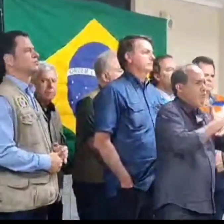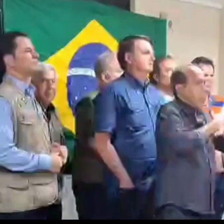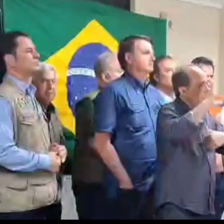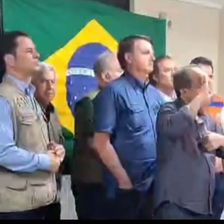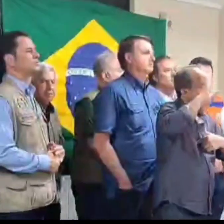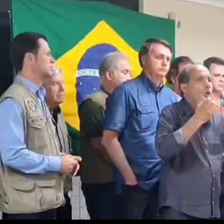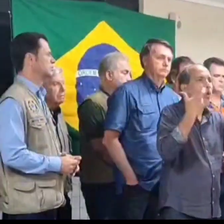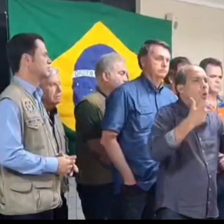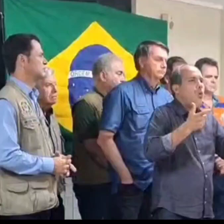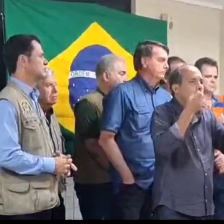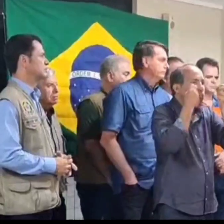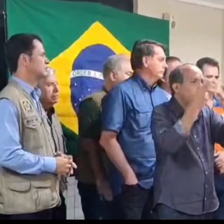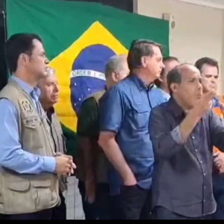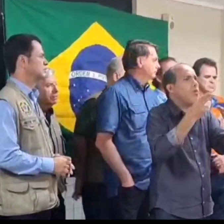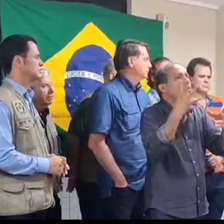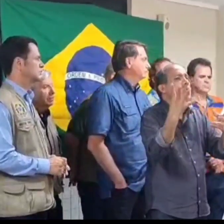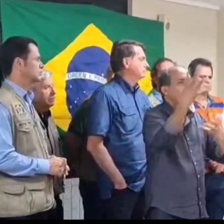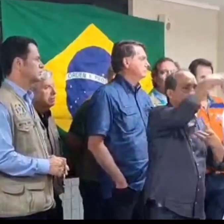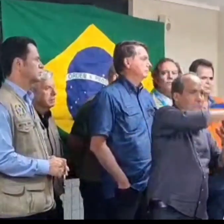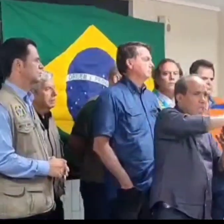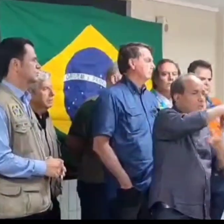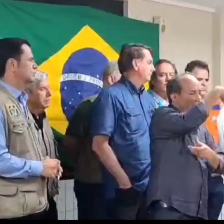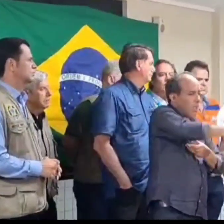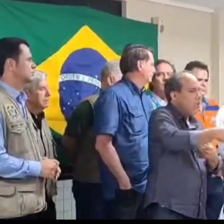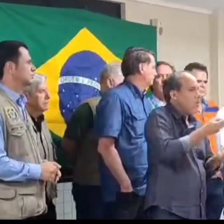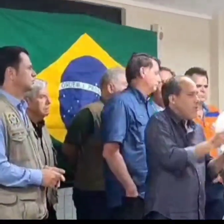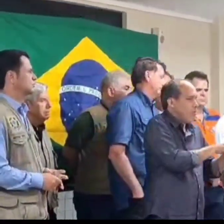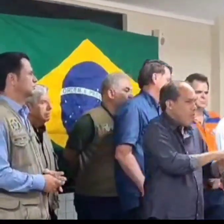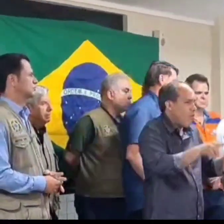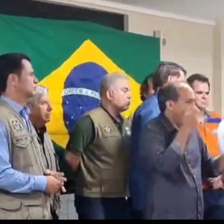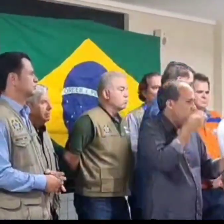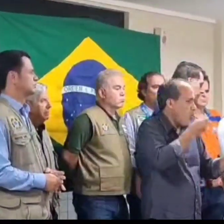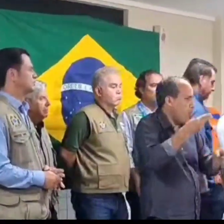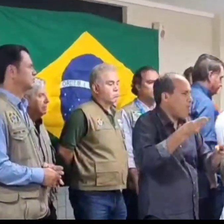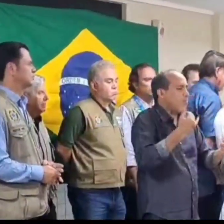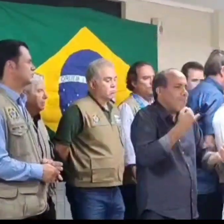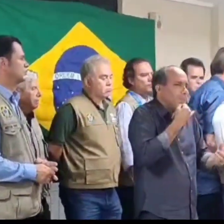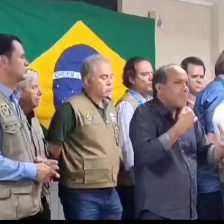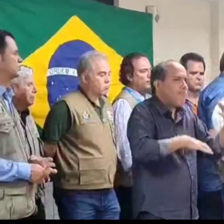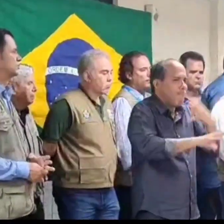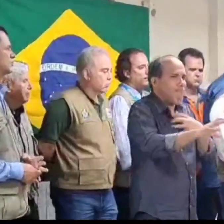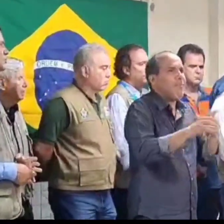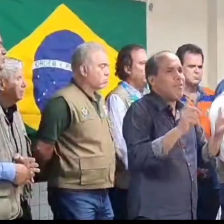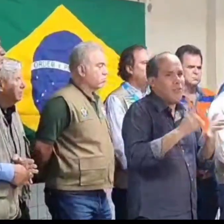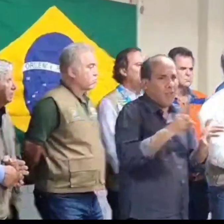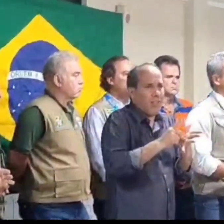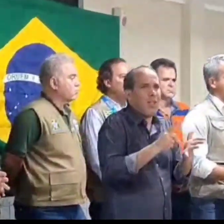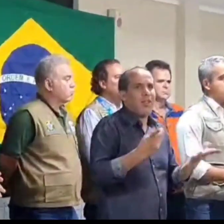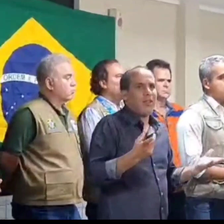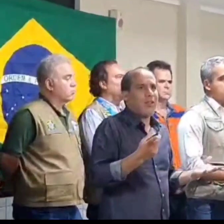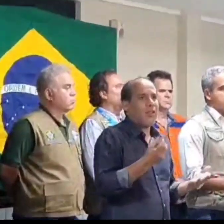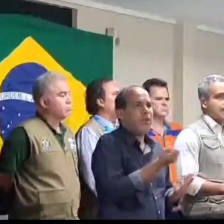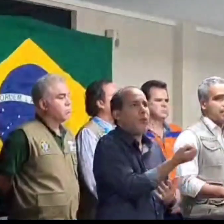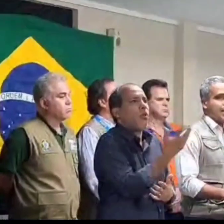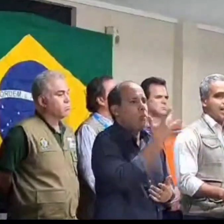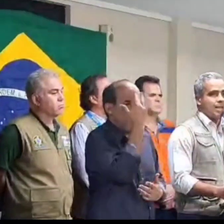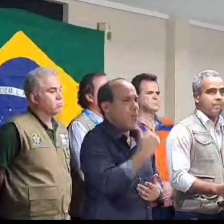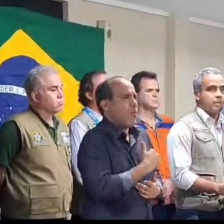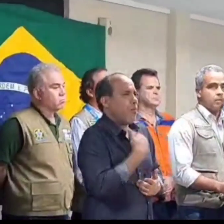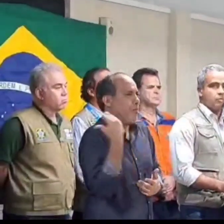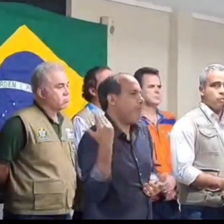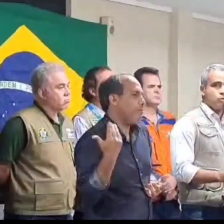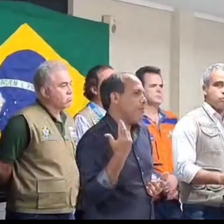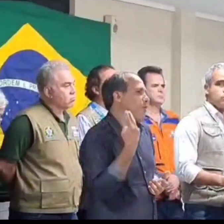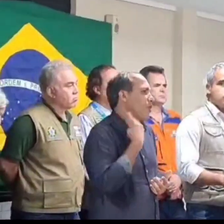principalmente do que diz respeito a... as perdas, as vítimas aqui com os demais colegas e de lá para